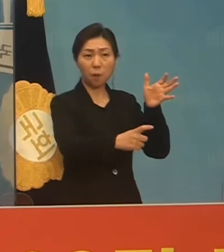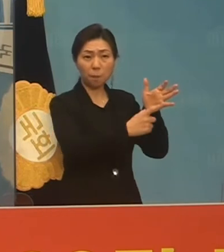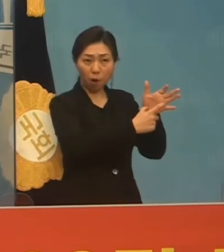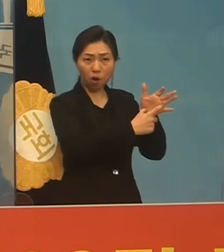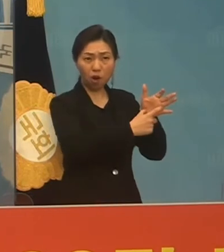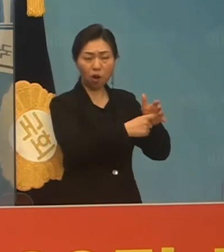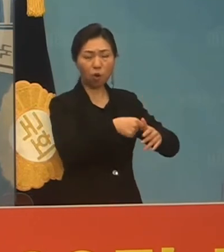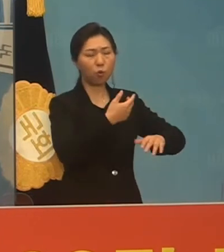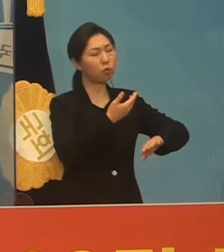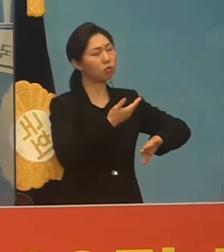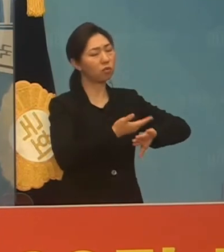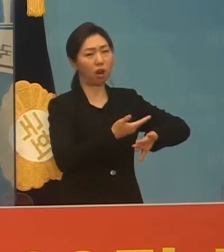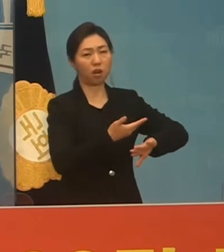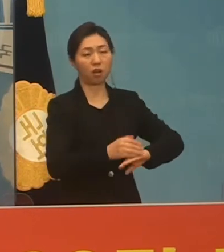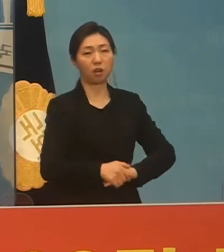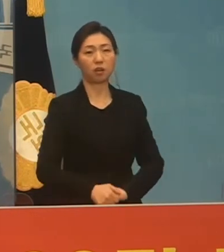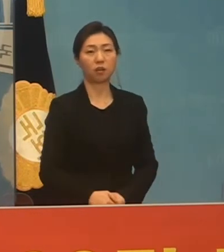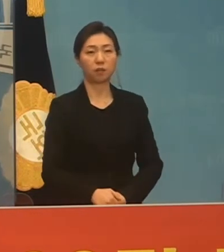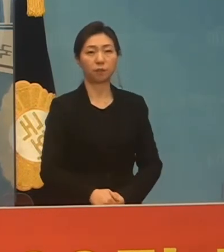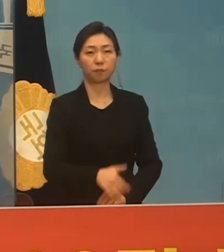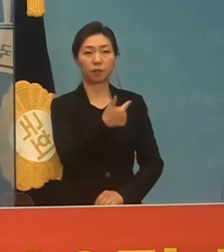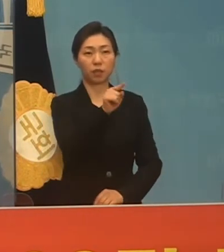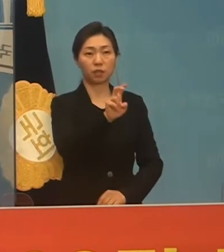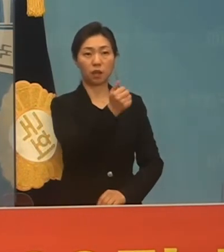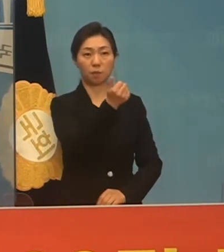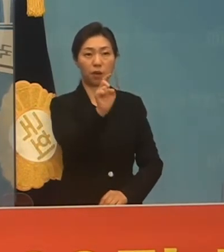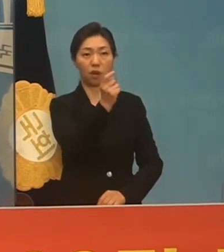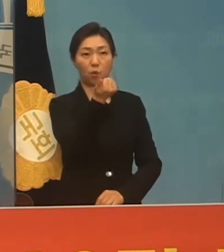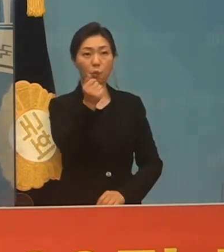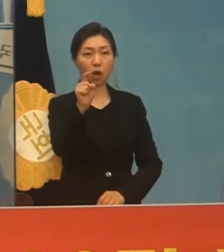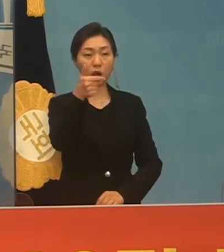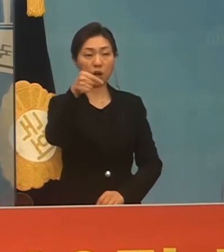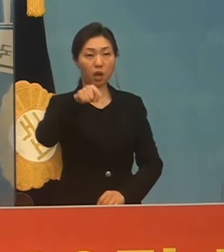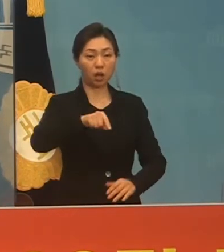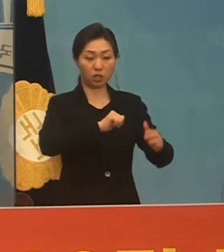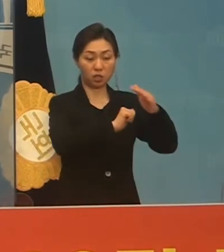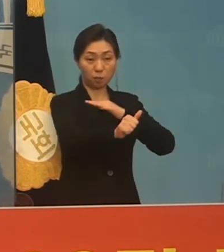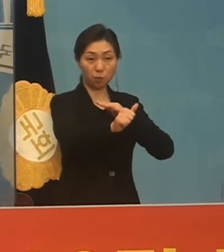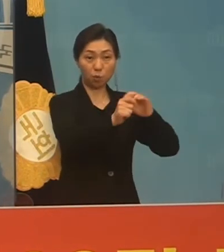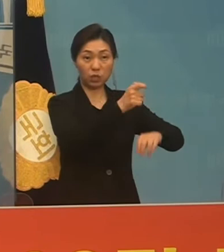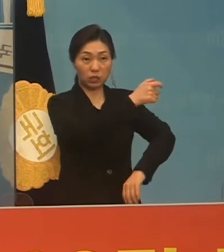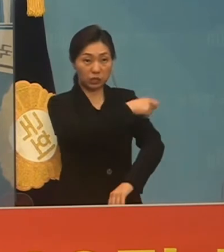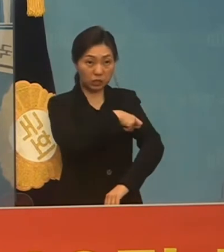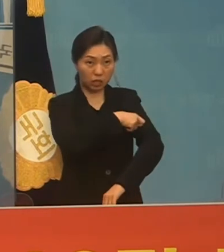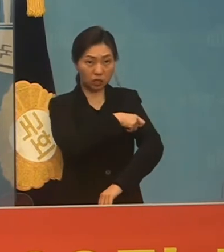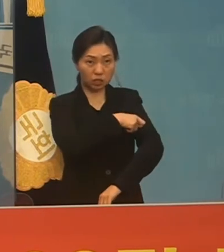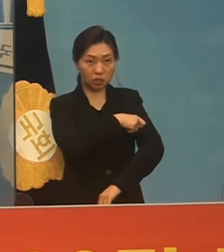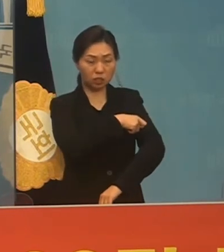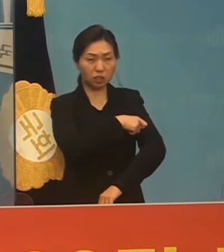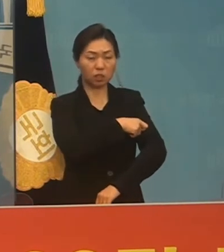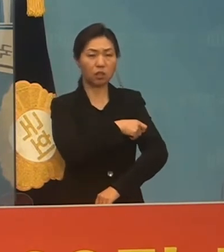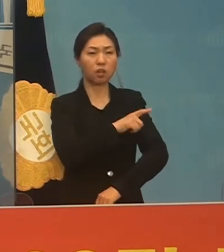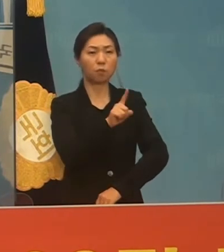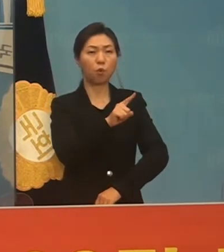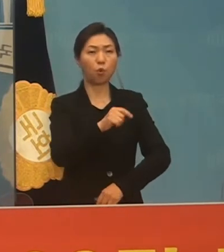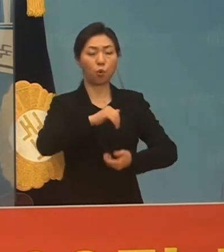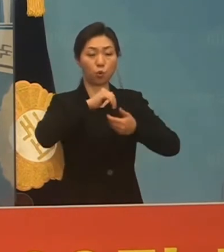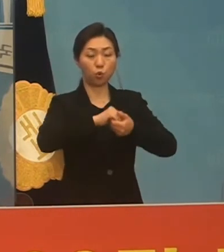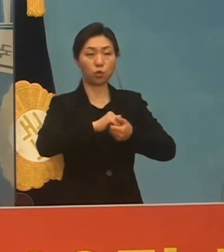가장 중요한 것은 남해화학 대표이사인 하영수 사장이 10월에 열린